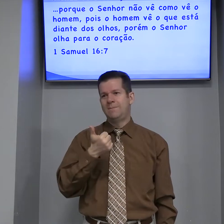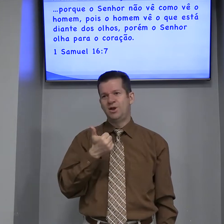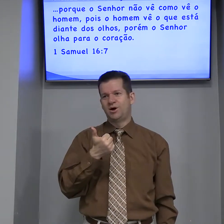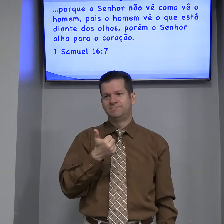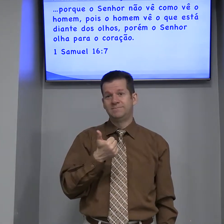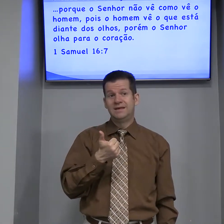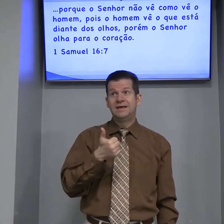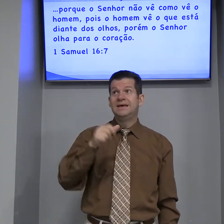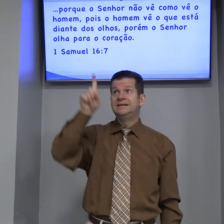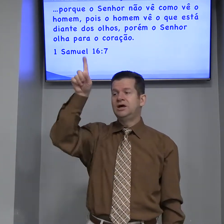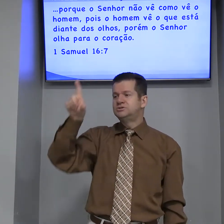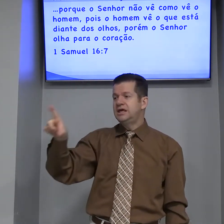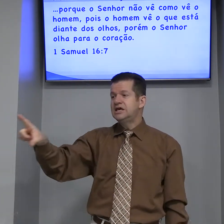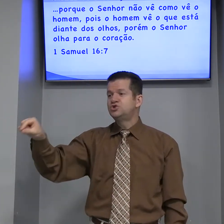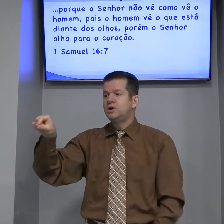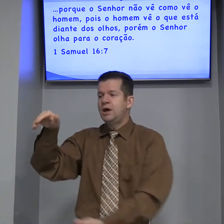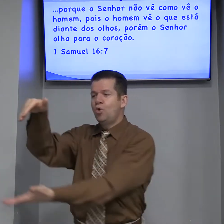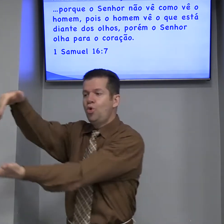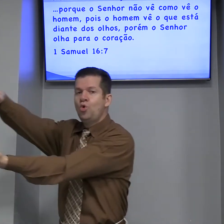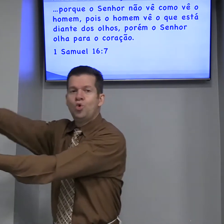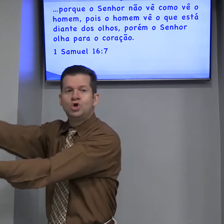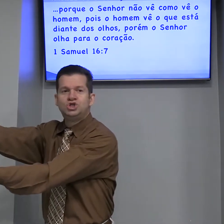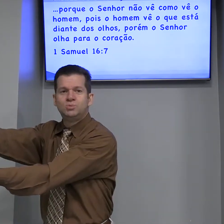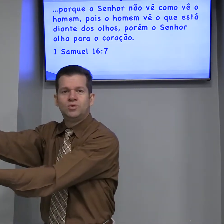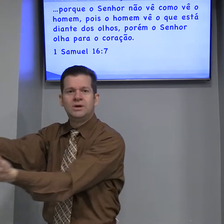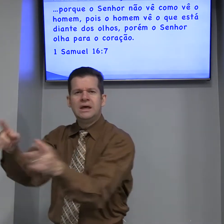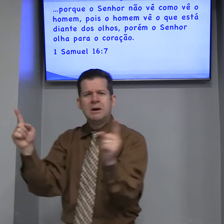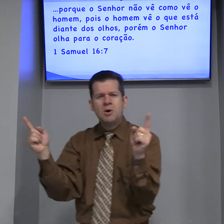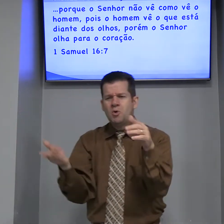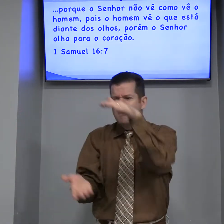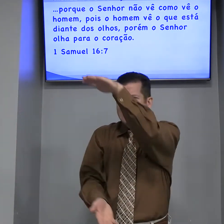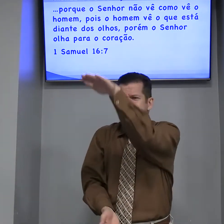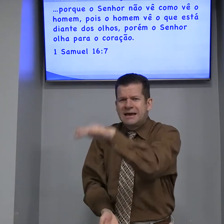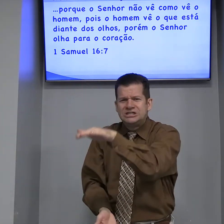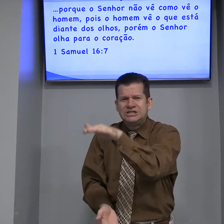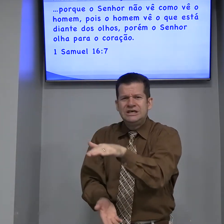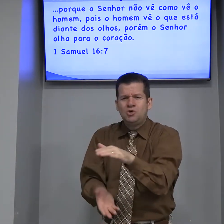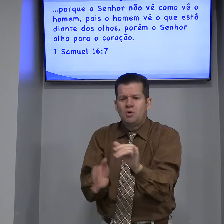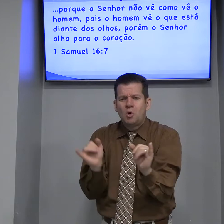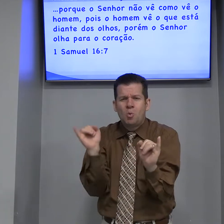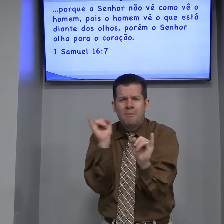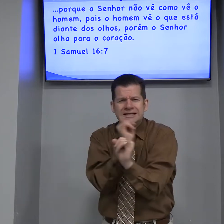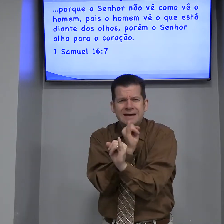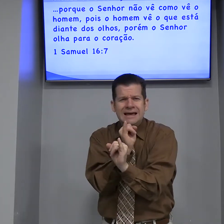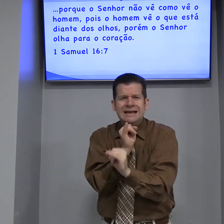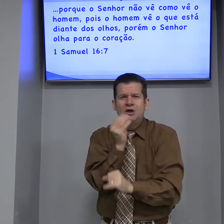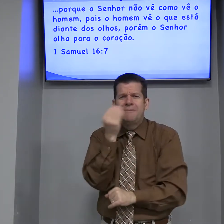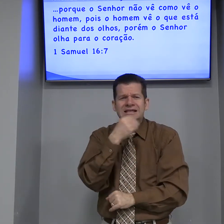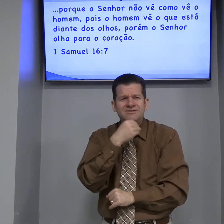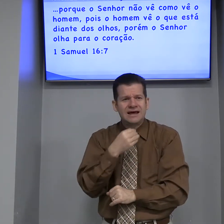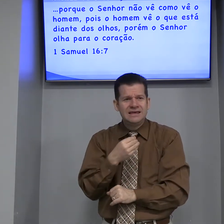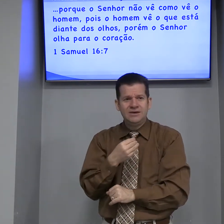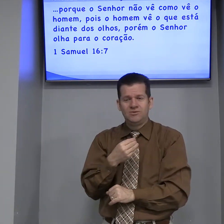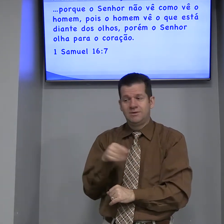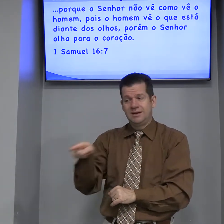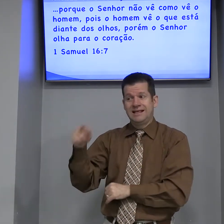melhor. E Deus escolheu o último, mais baixinho, mais magrinho, mais fraquinho,